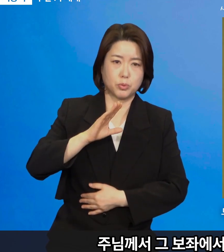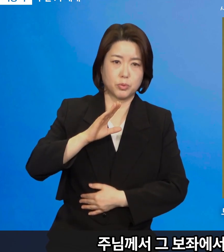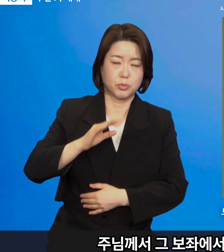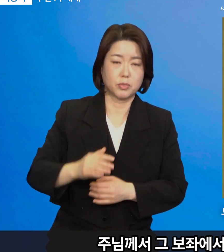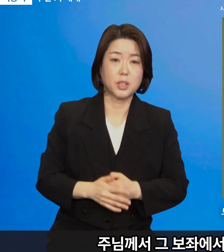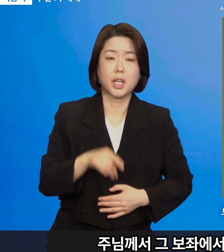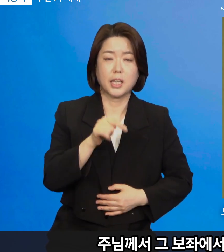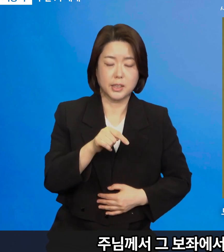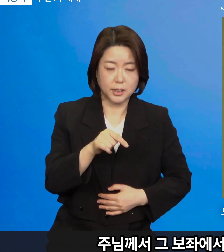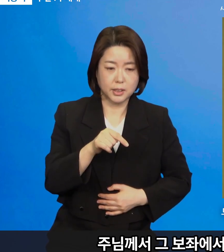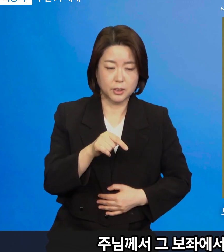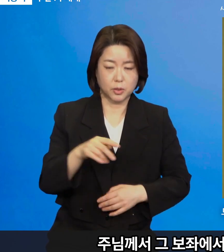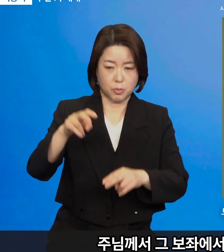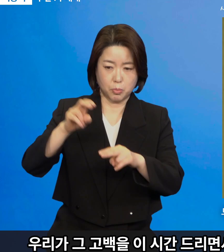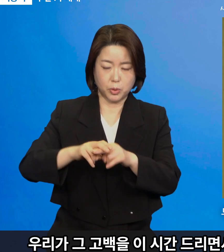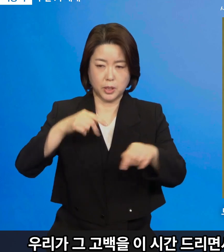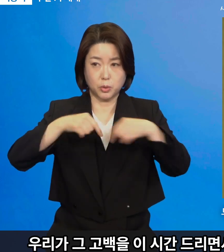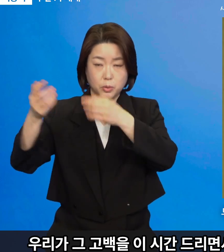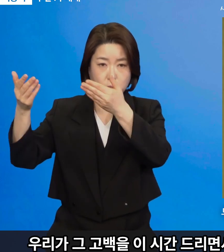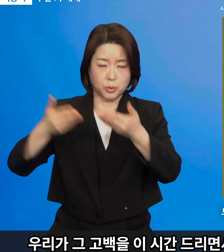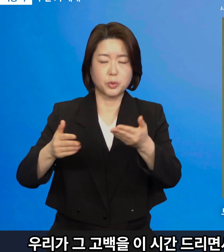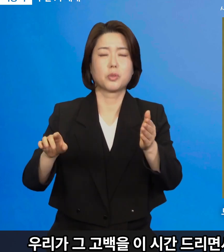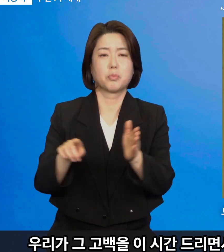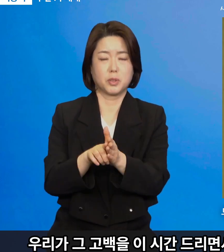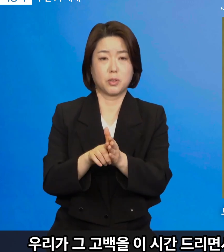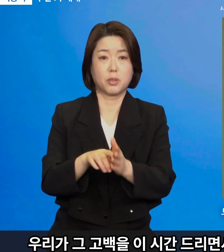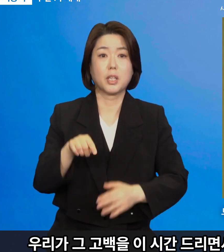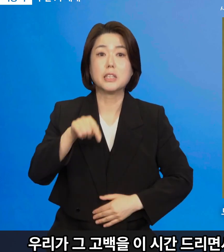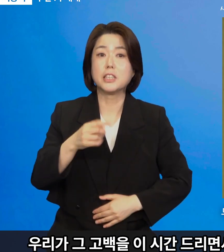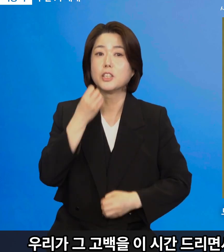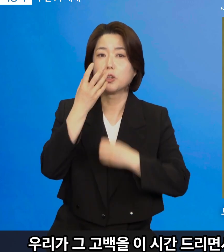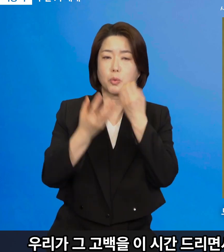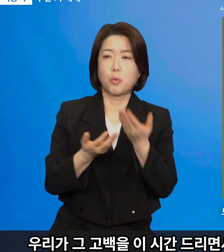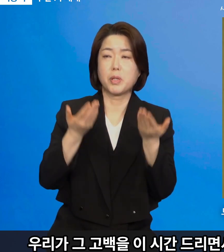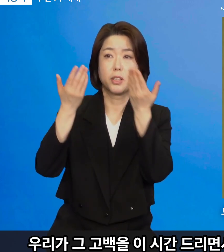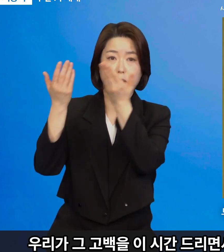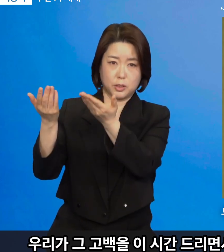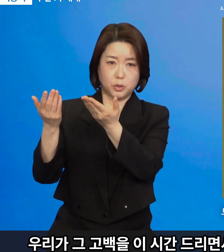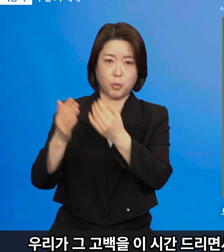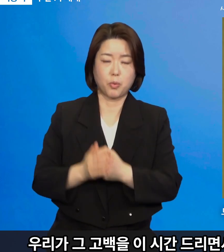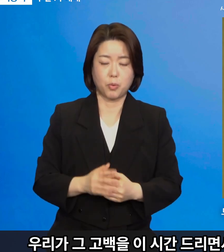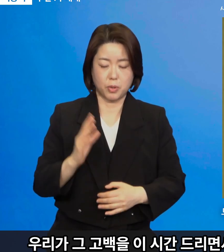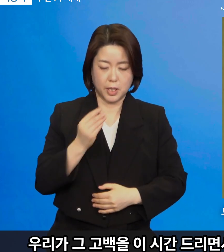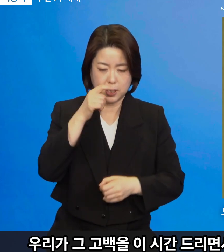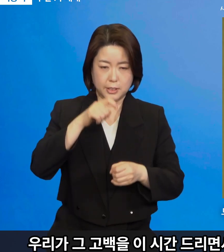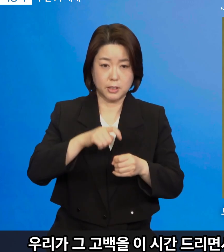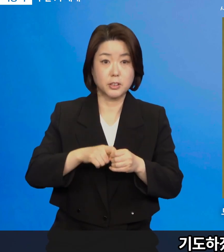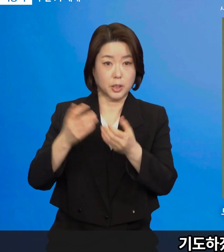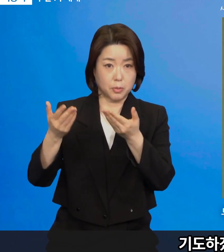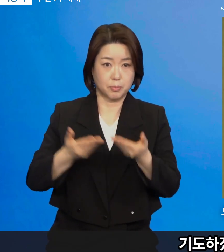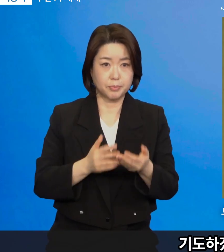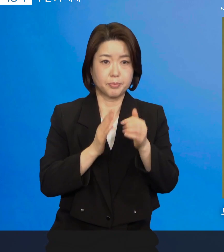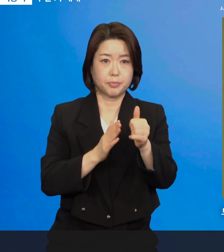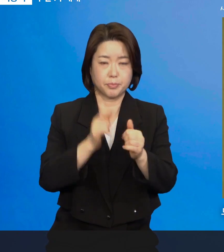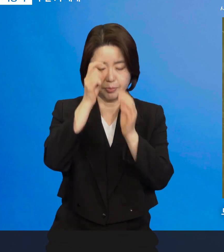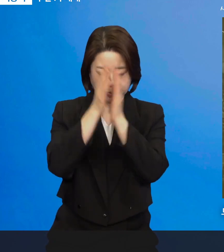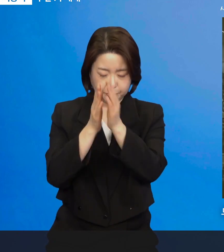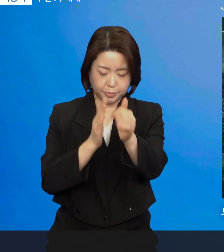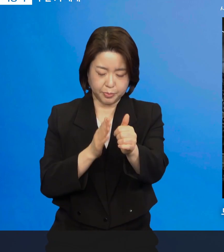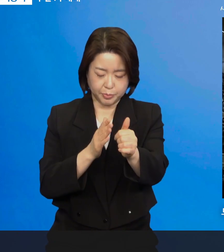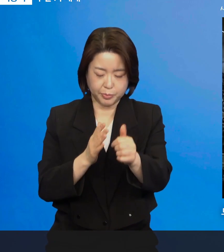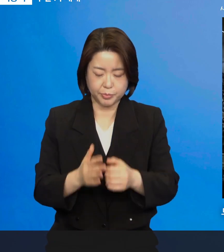보좌에서 통치하심을 믿습니다. 우리가 그 고백을 이 시간 드리면서 우리 성찬을 받도록 하겠습니다. 기도하겠습니다.